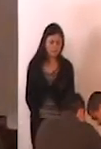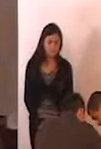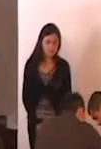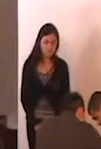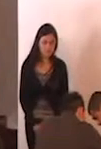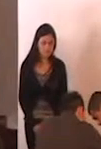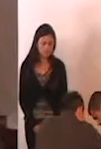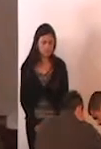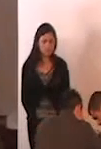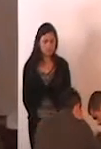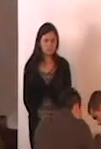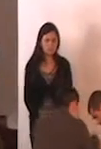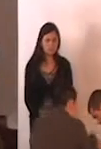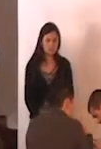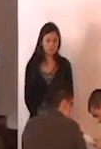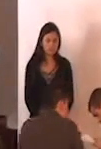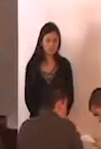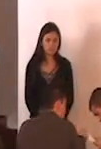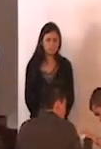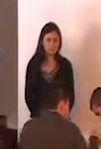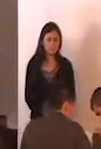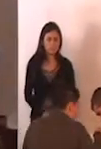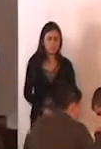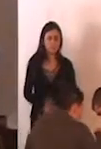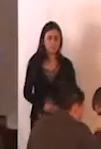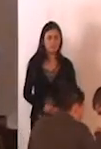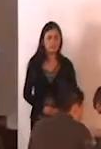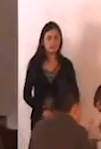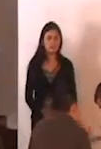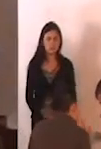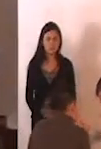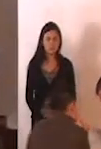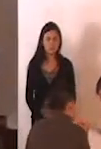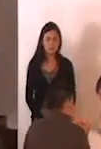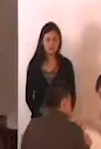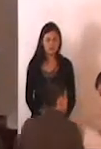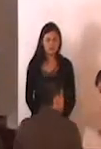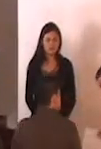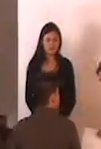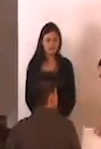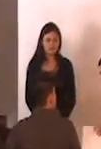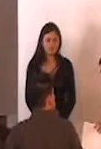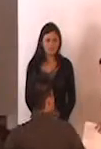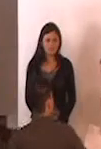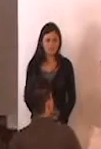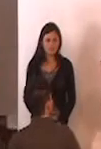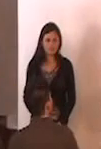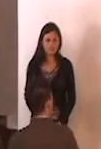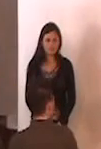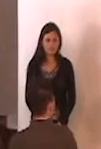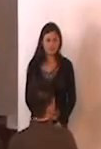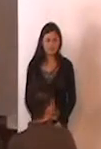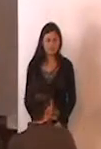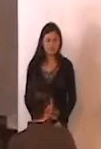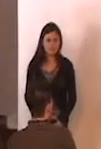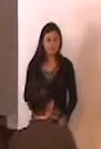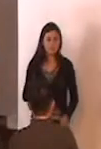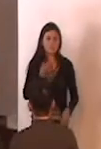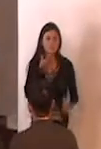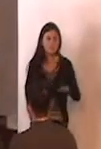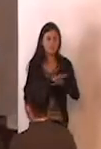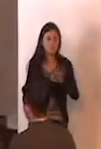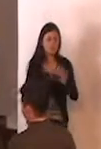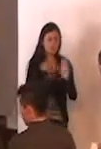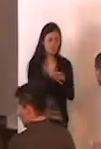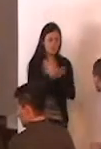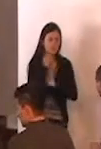Down, pues su nombre lo dice, nuestra población únicamente son niños, jóvenes y adultos con la condición de síndrome de Down.